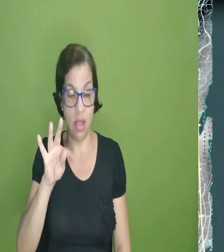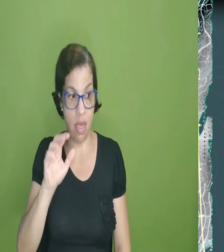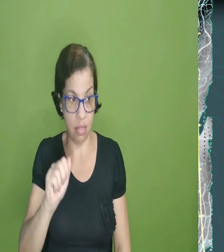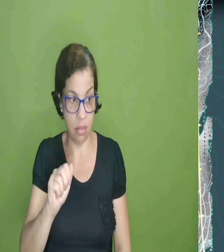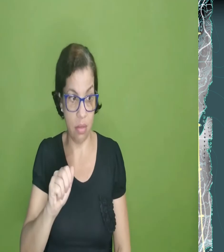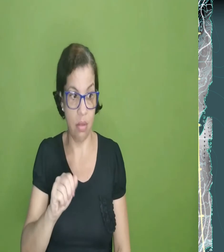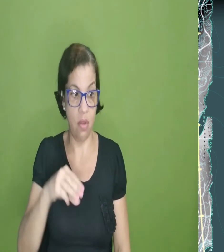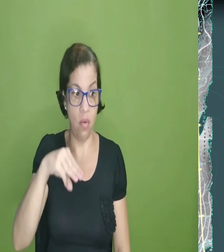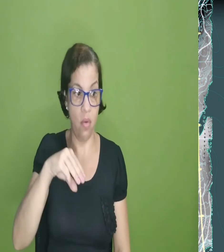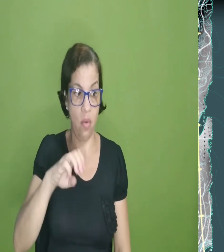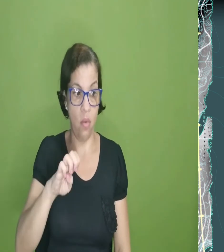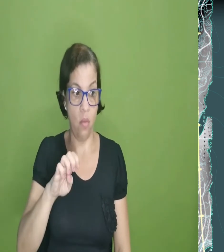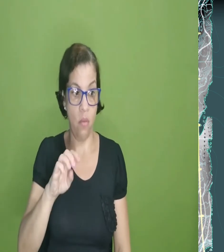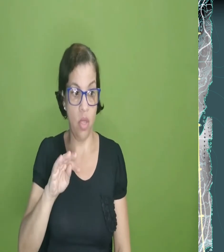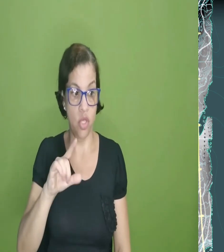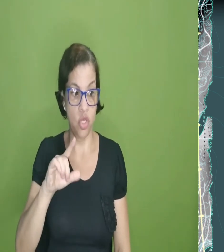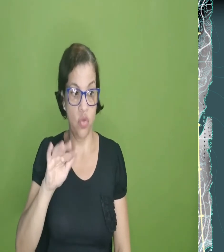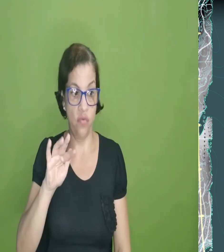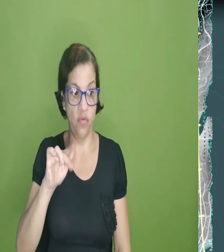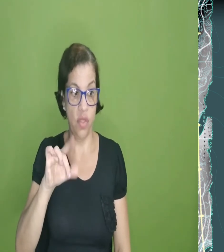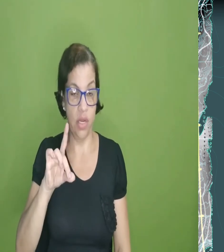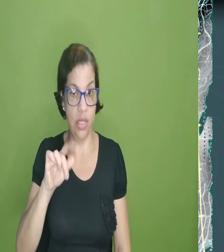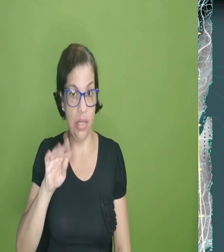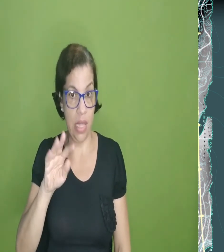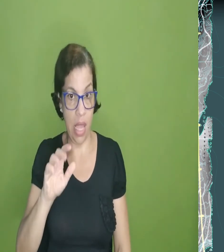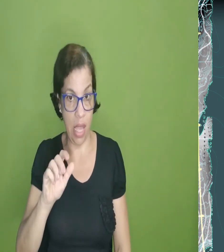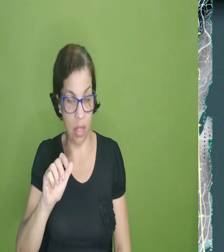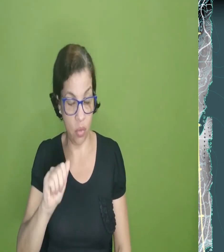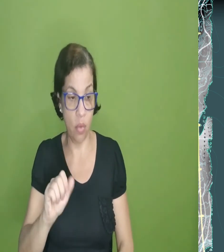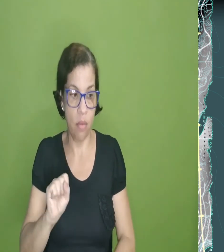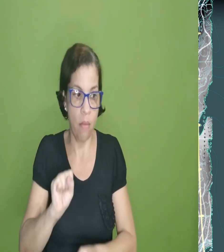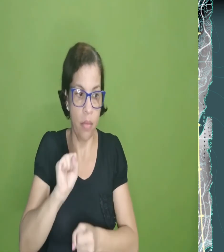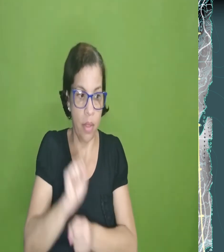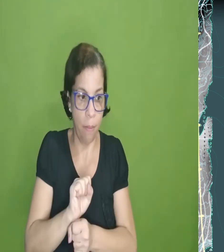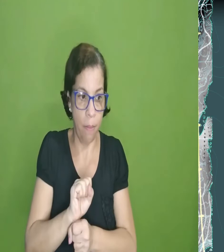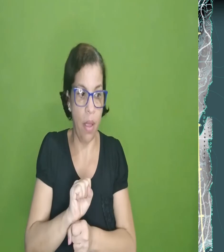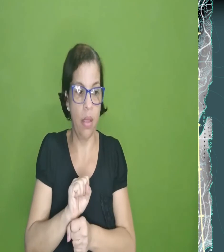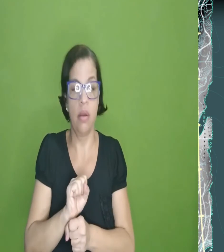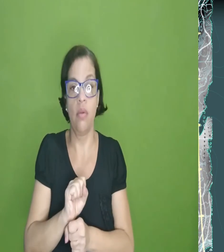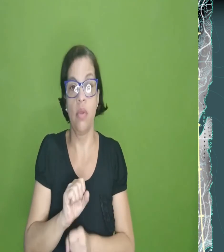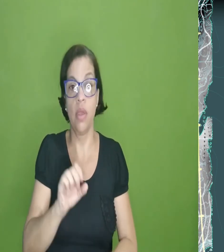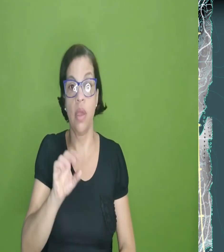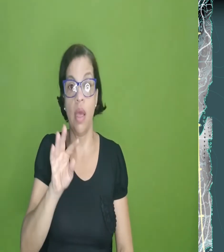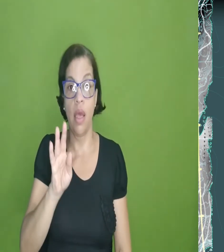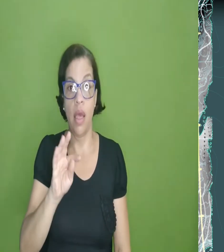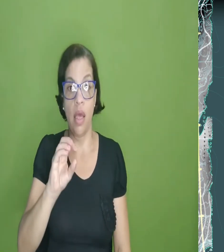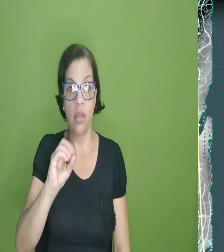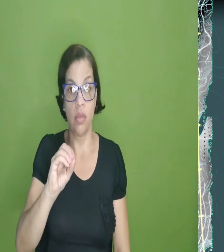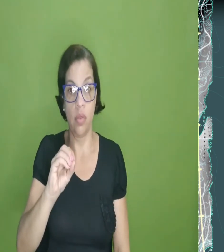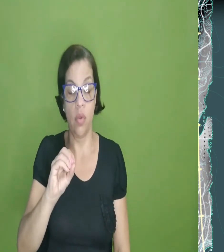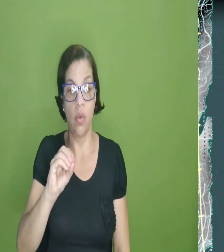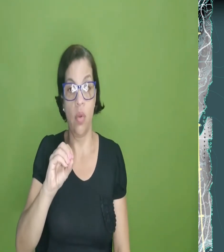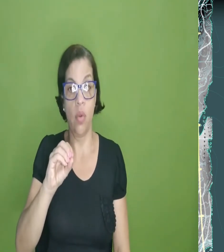catecolaminas, especialmente da dopamina no sistema nervoso central, e é usado para o tratamento do transtorno do déficit